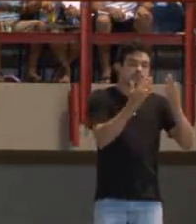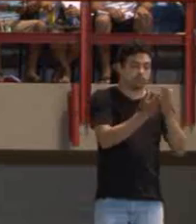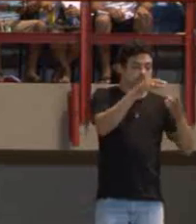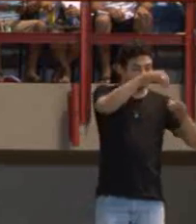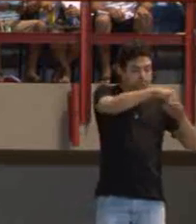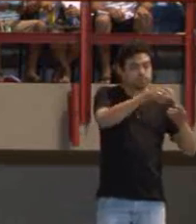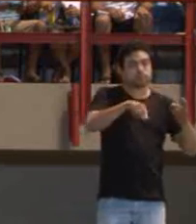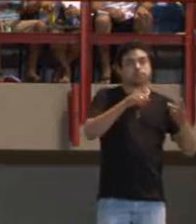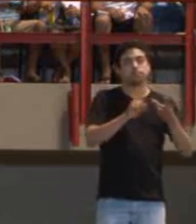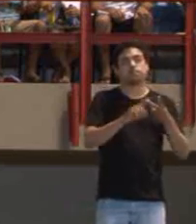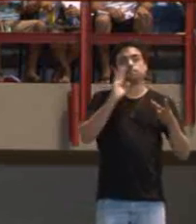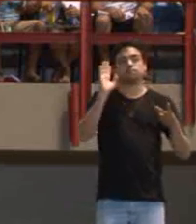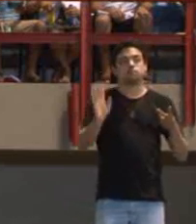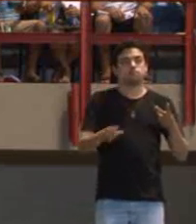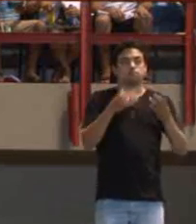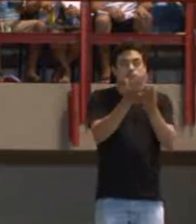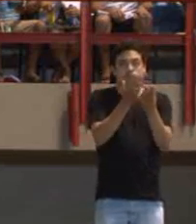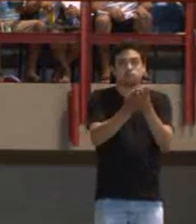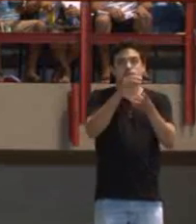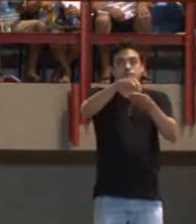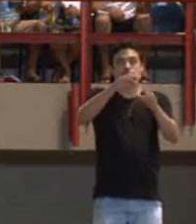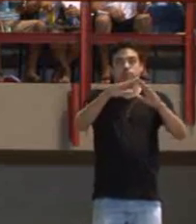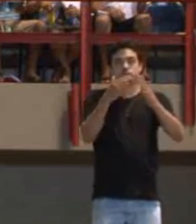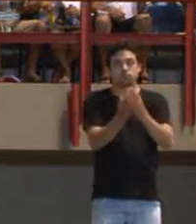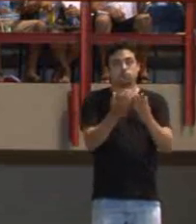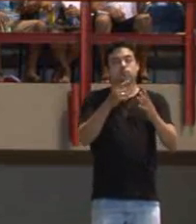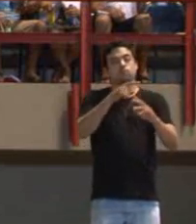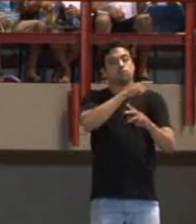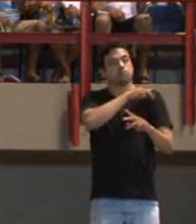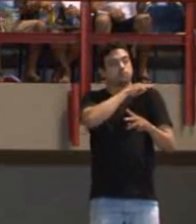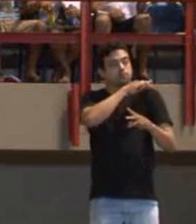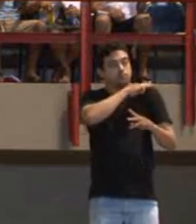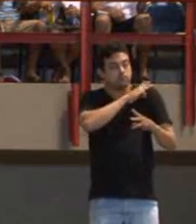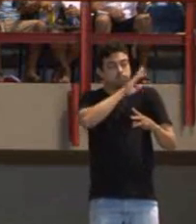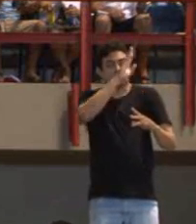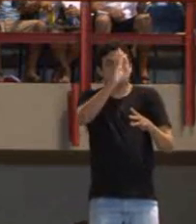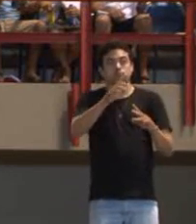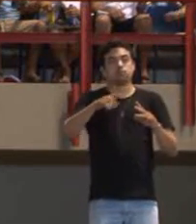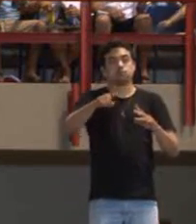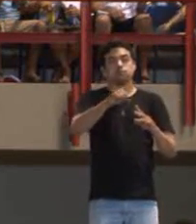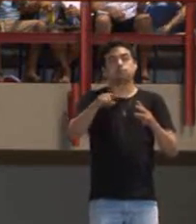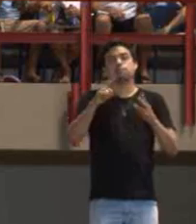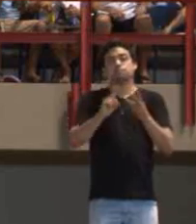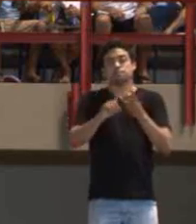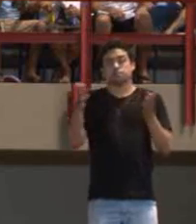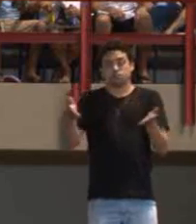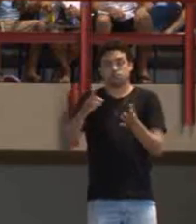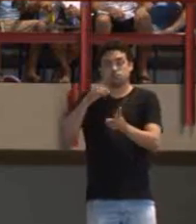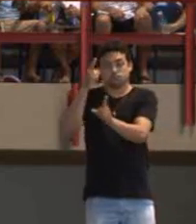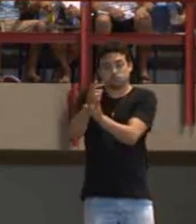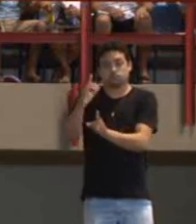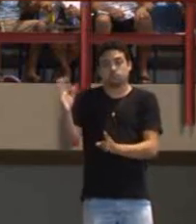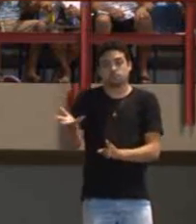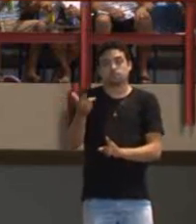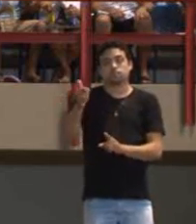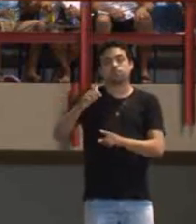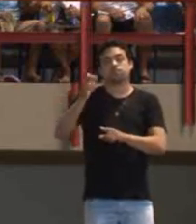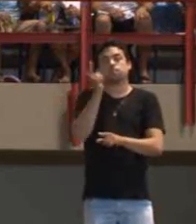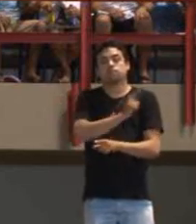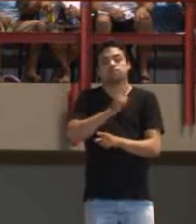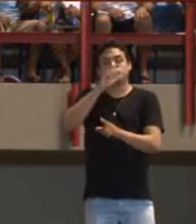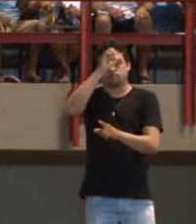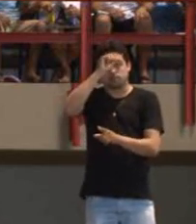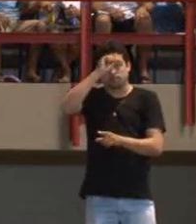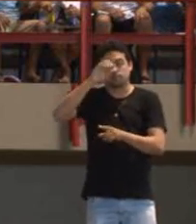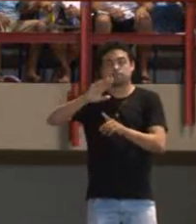casa, além do que vocês já estudam nas escolas de vocês. É um momento a mais para que a gente possa aprender cada